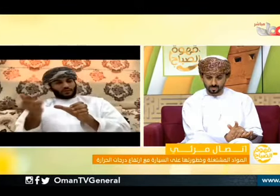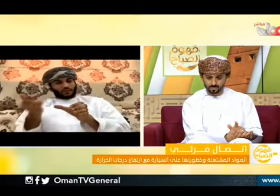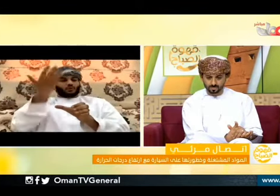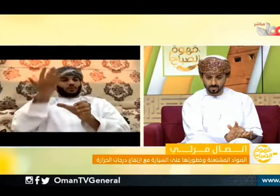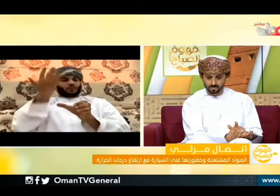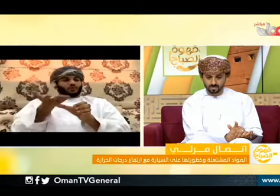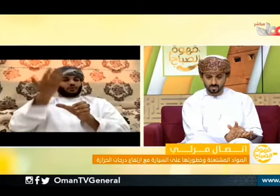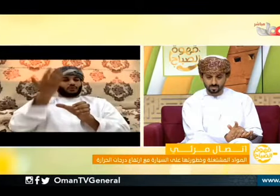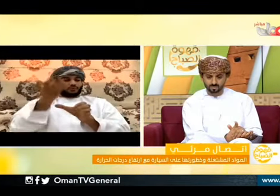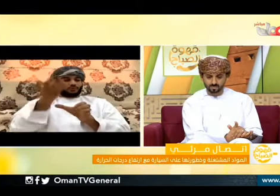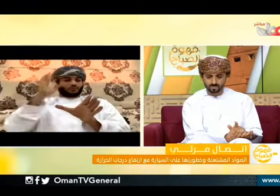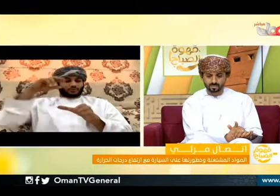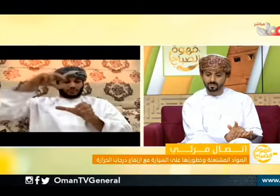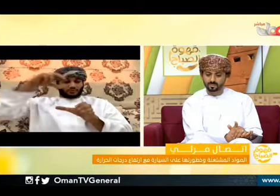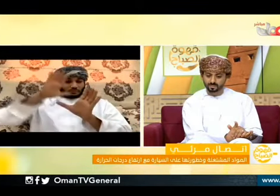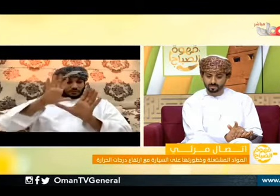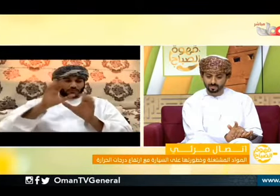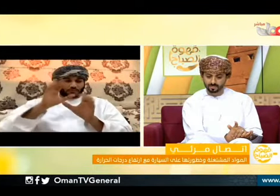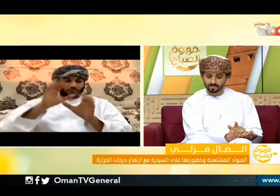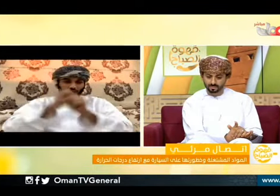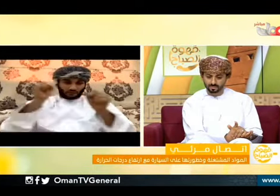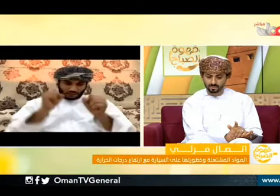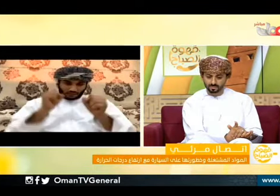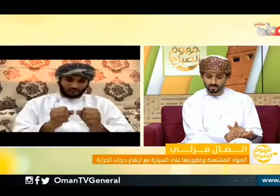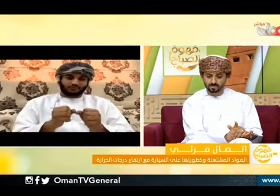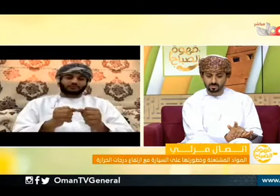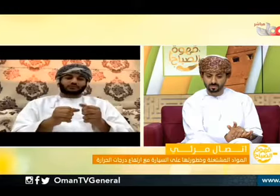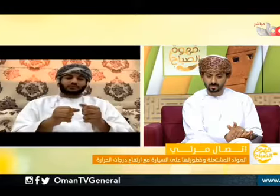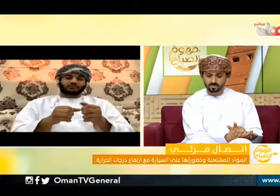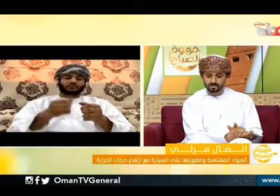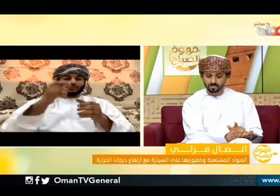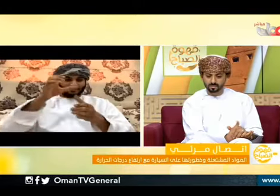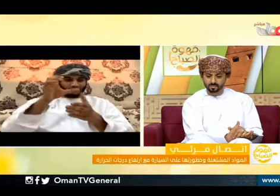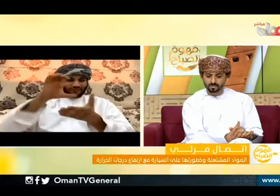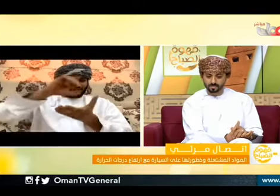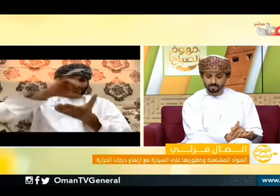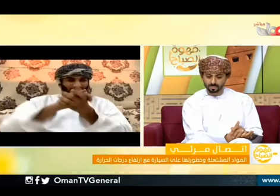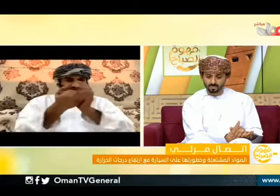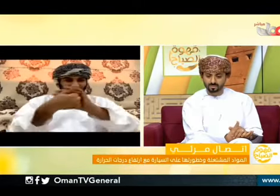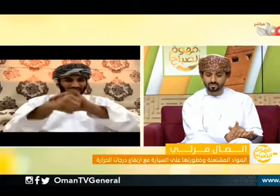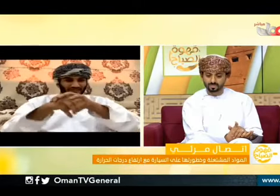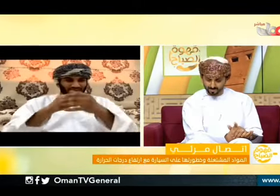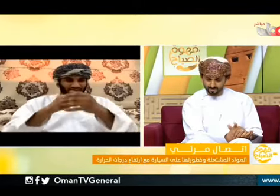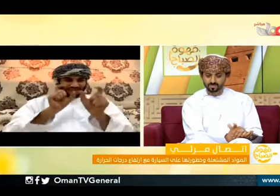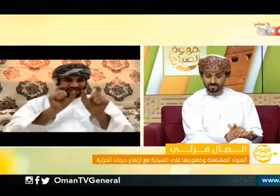مفتوحه، انها تكون نص ساعه اساس انها توازن في درجه حراره المركبه.